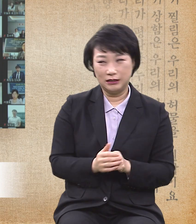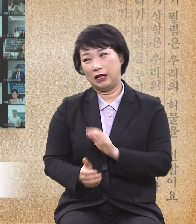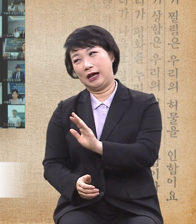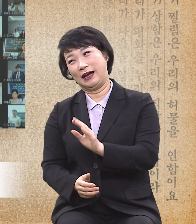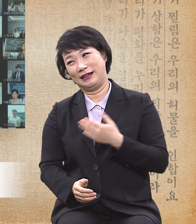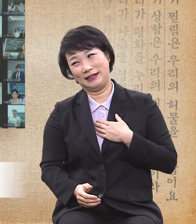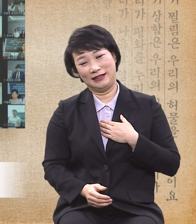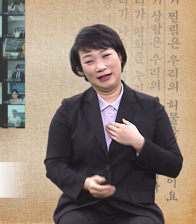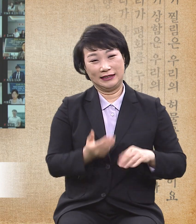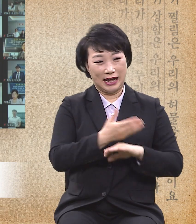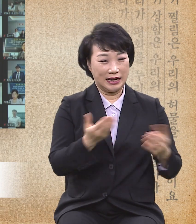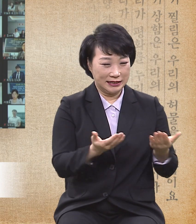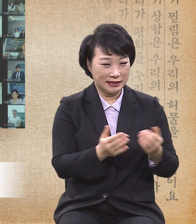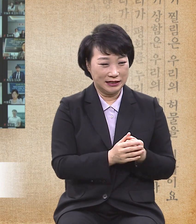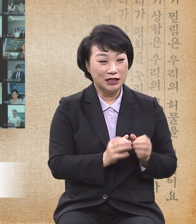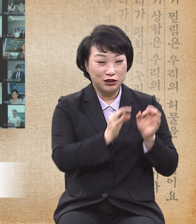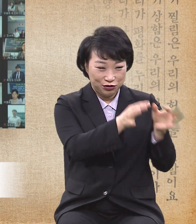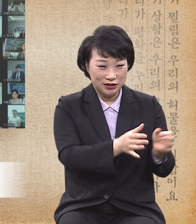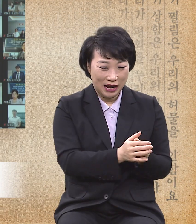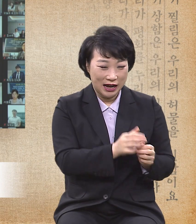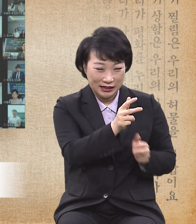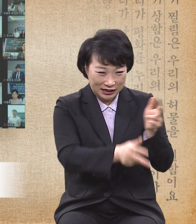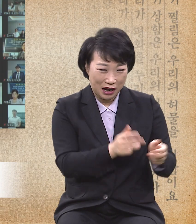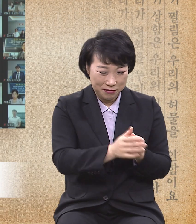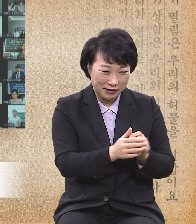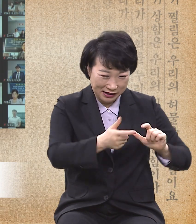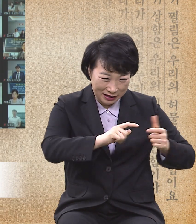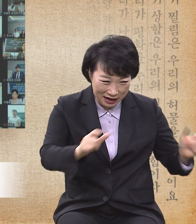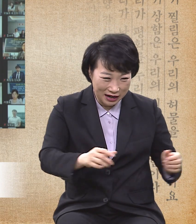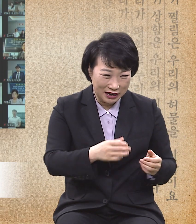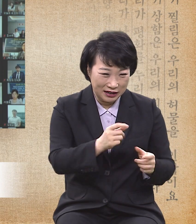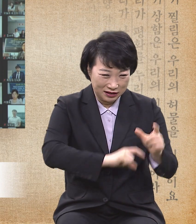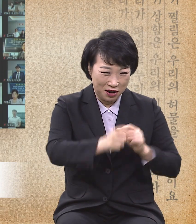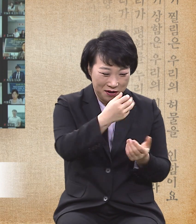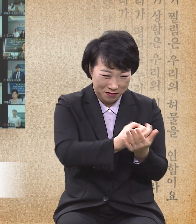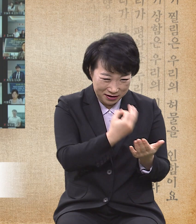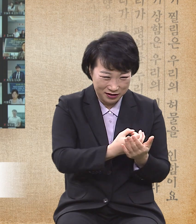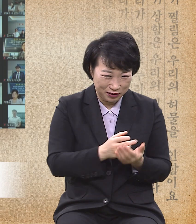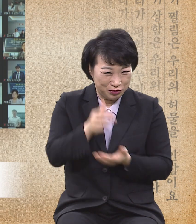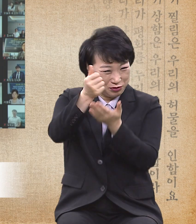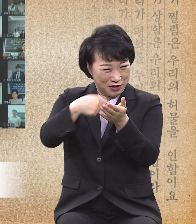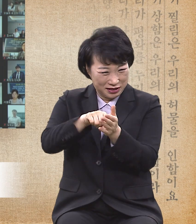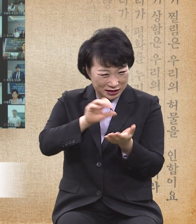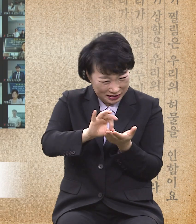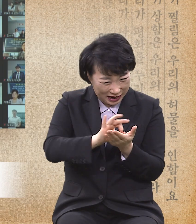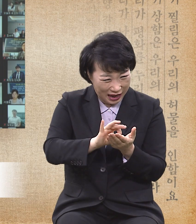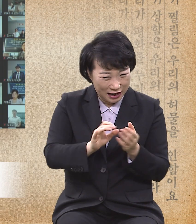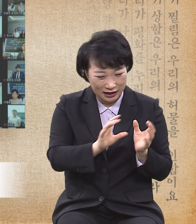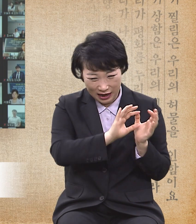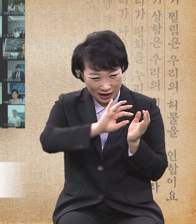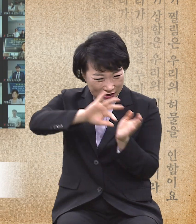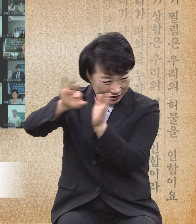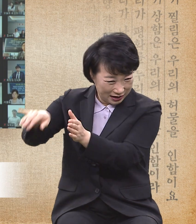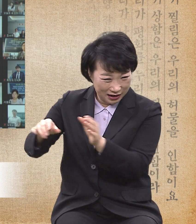해야 하나 더 해야 돈을 더 벌지. 더 벌어서 쓰리라. 또 벌었습니다. 평생 소가